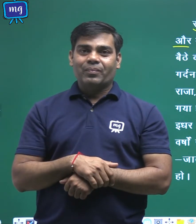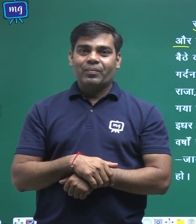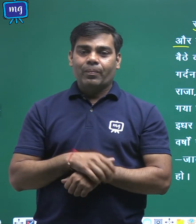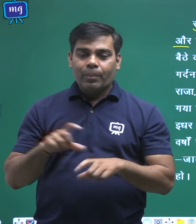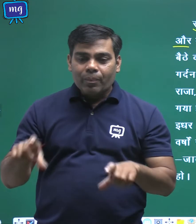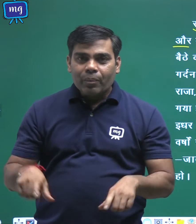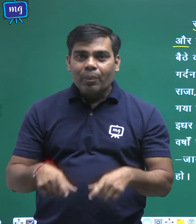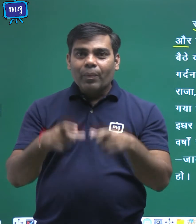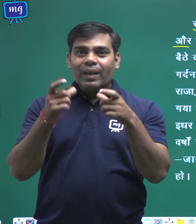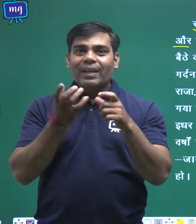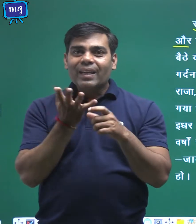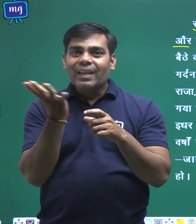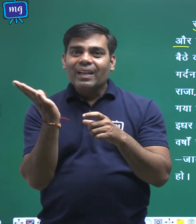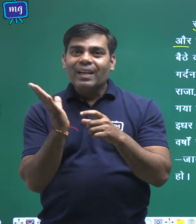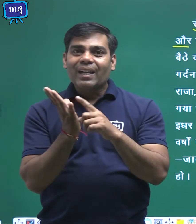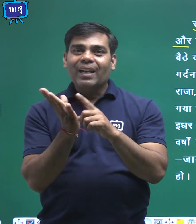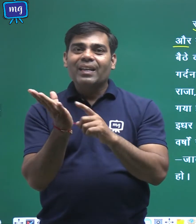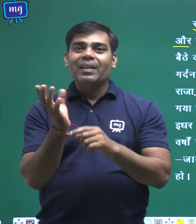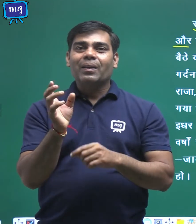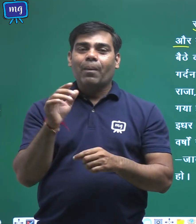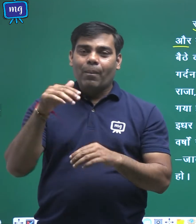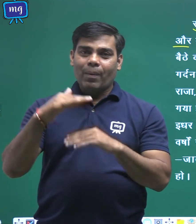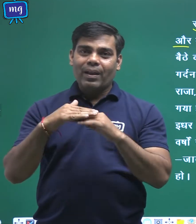पेड़ की डाली पर